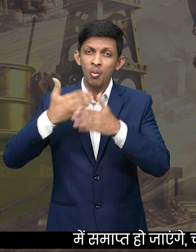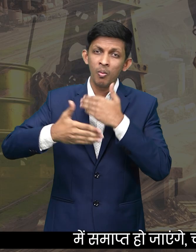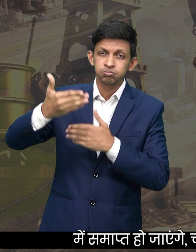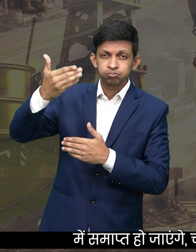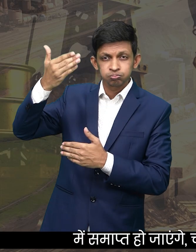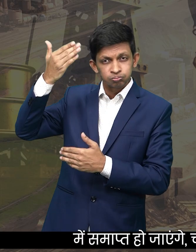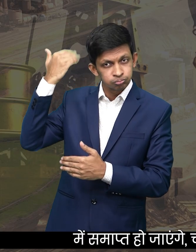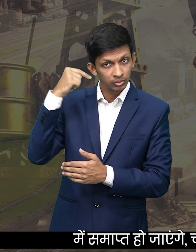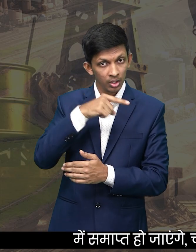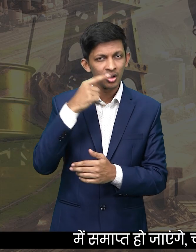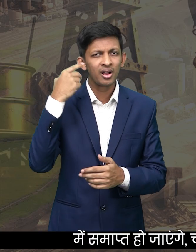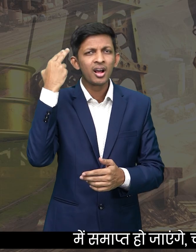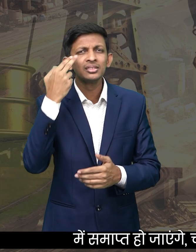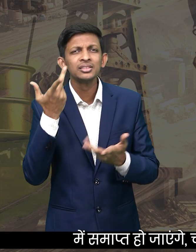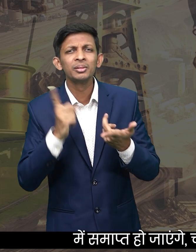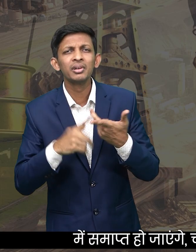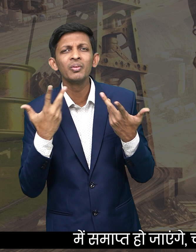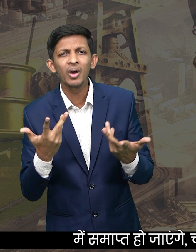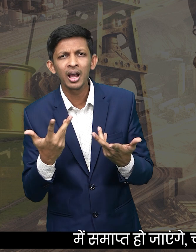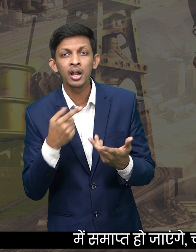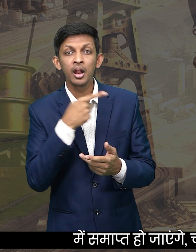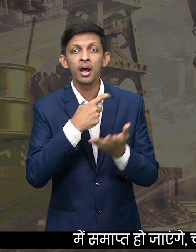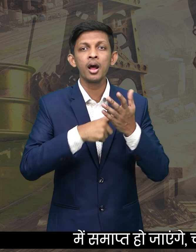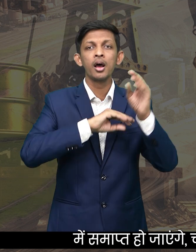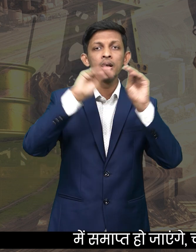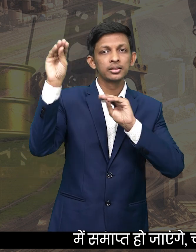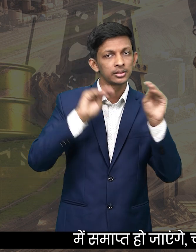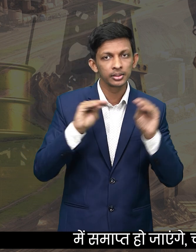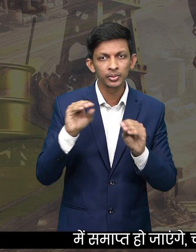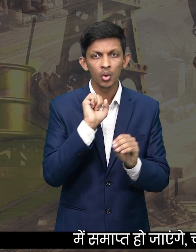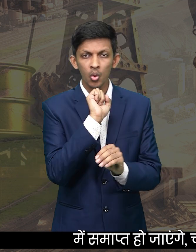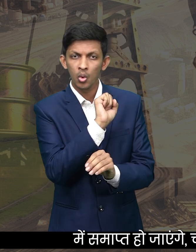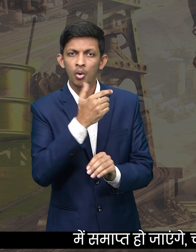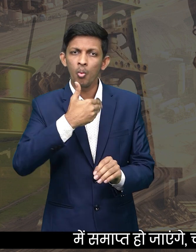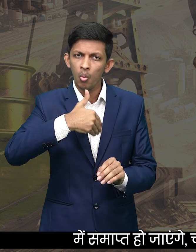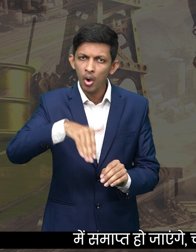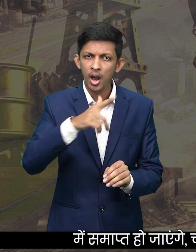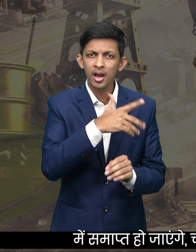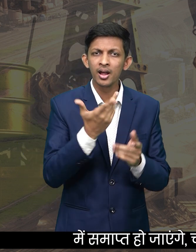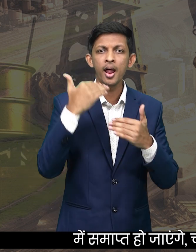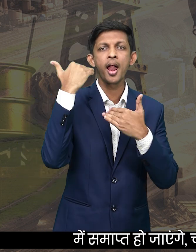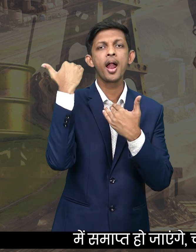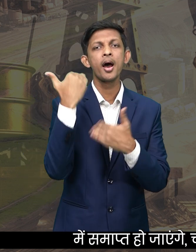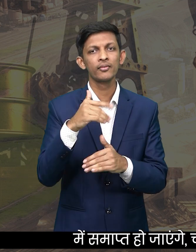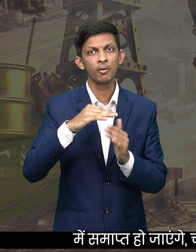हो जाएंगे, चाहे हम उनका कितनी भी सावधानी से उपयोग करें।